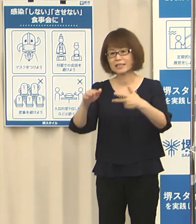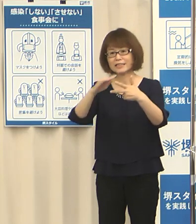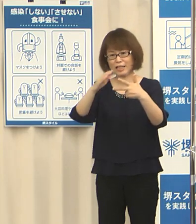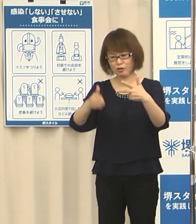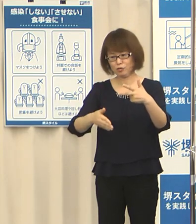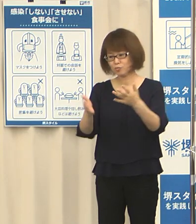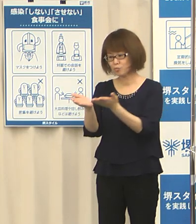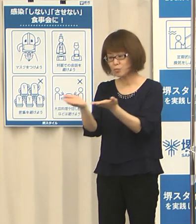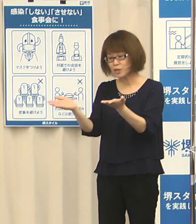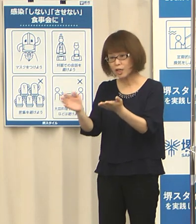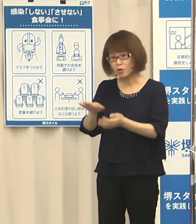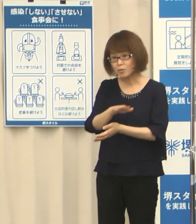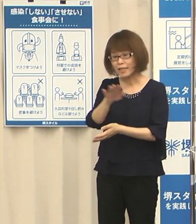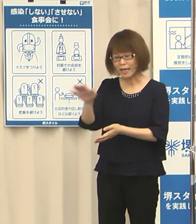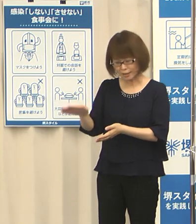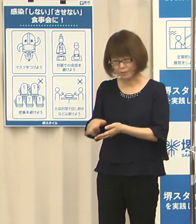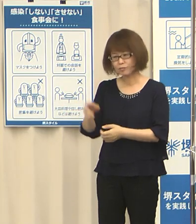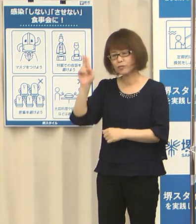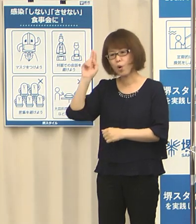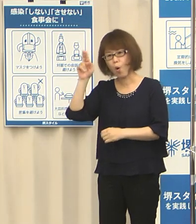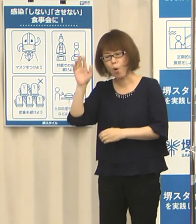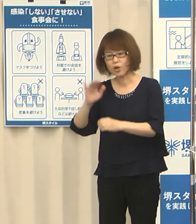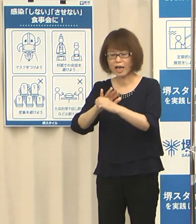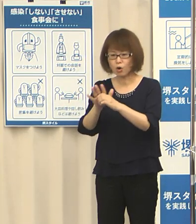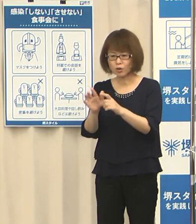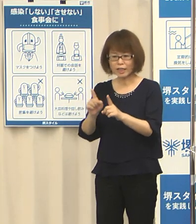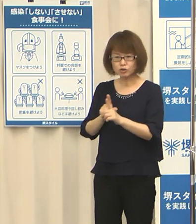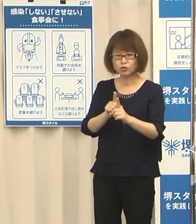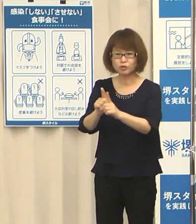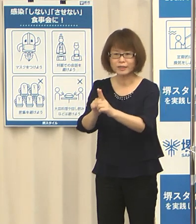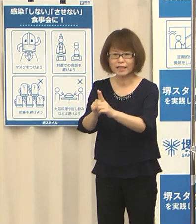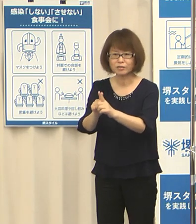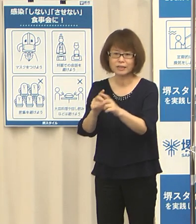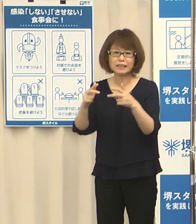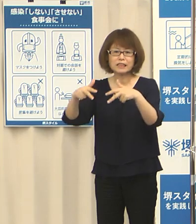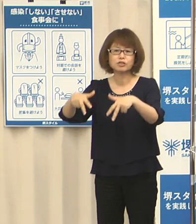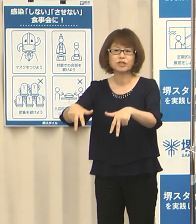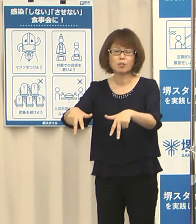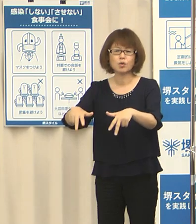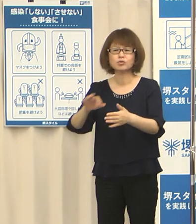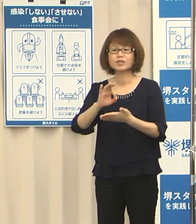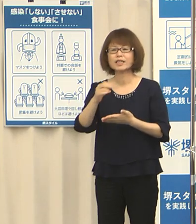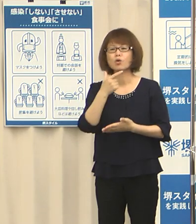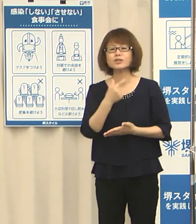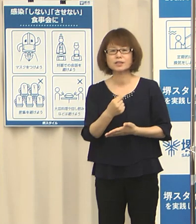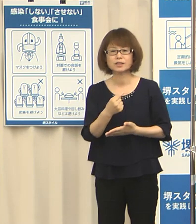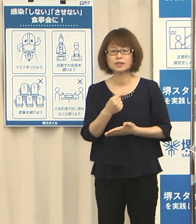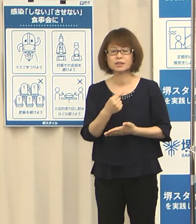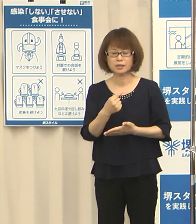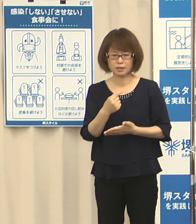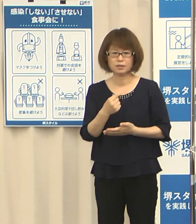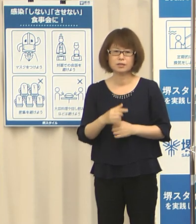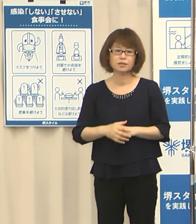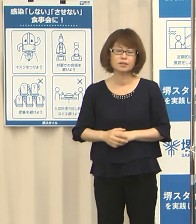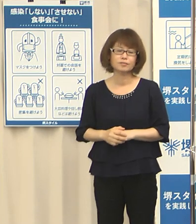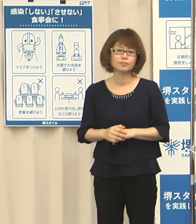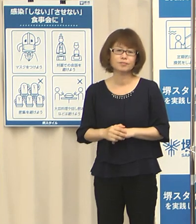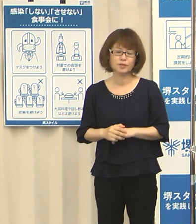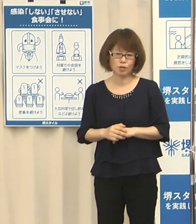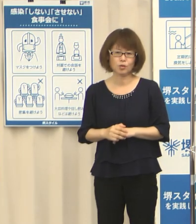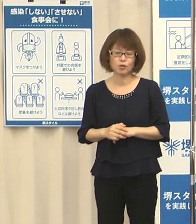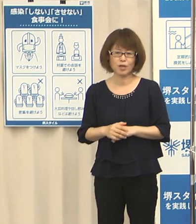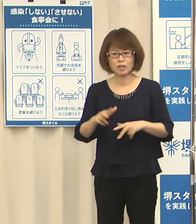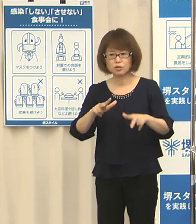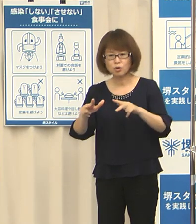皆さんには大阪コロナ追跡システム、こちらもぜひ活用をしていただいて、これは行政の取り